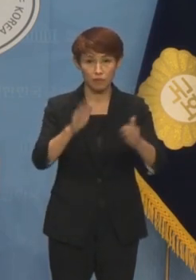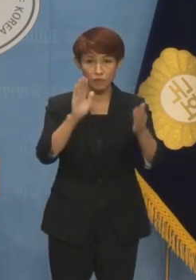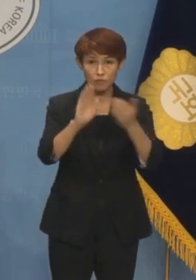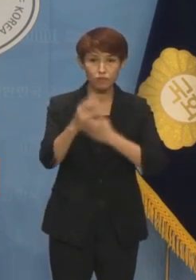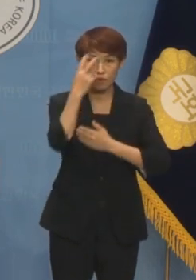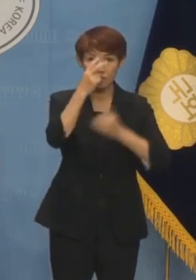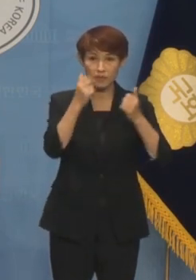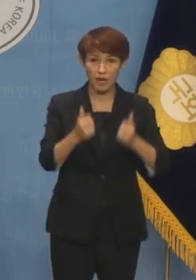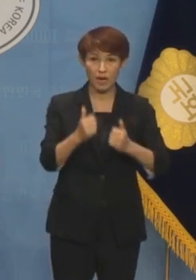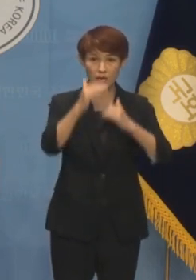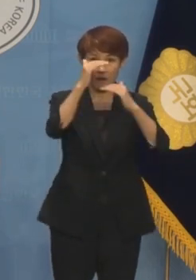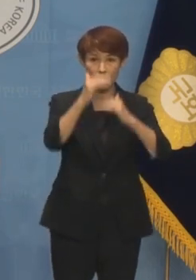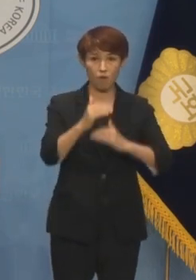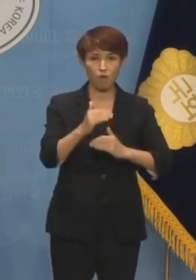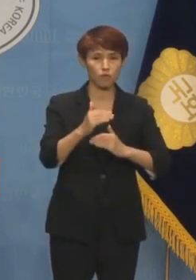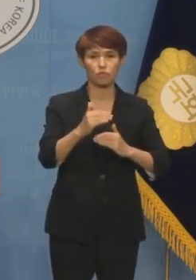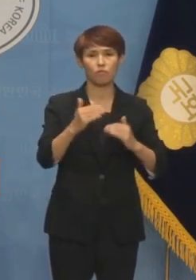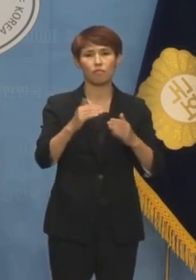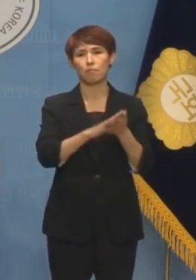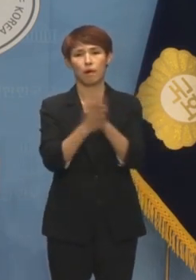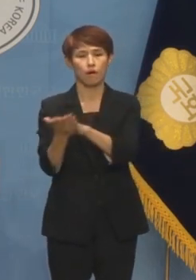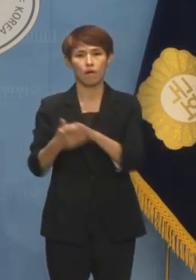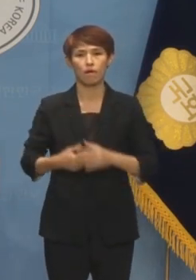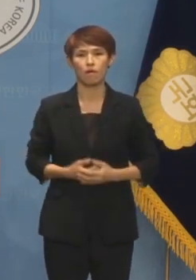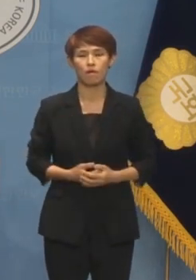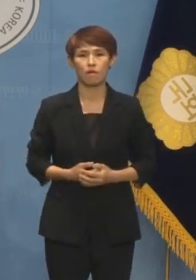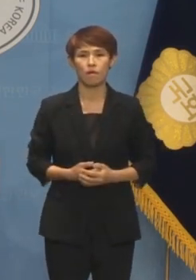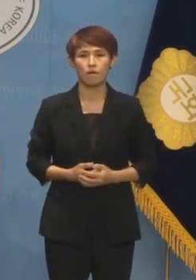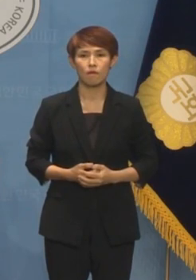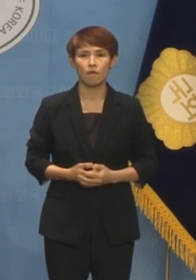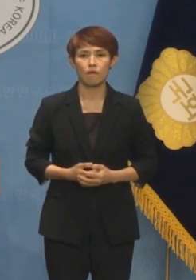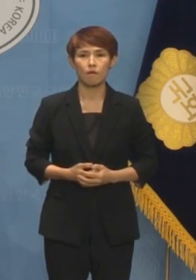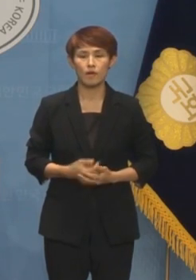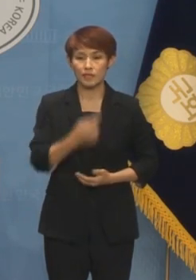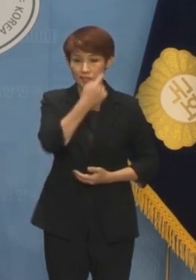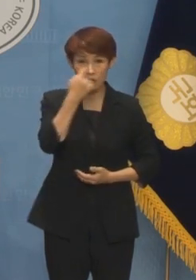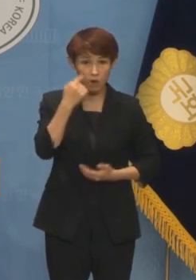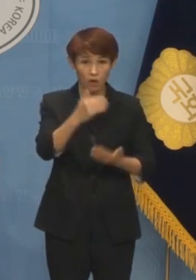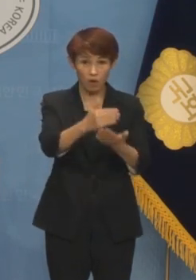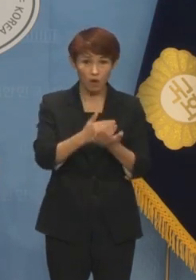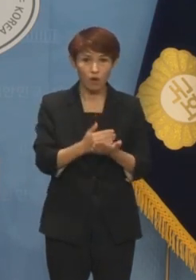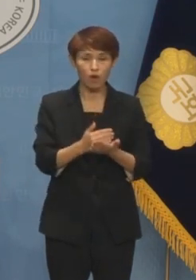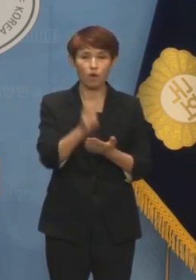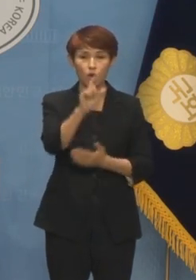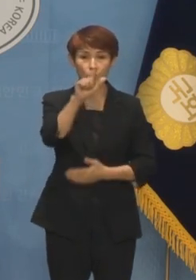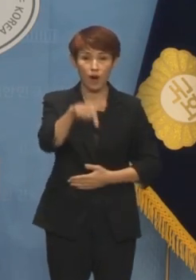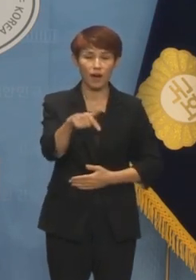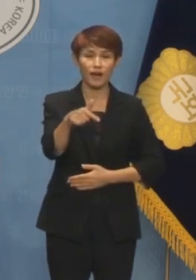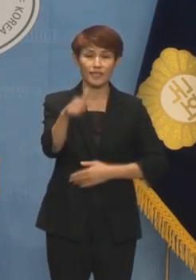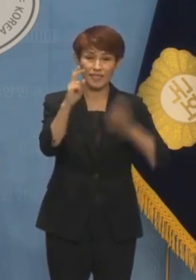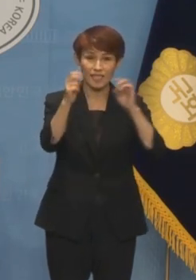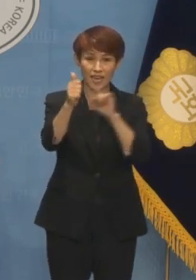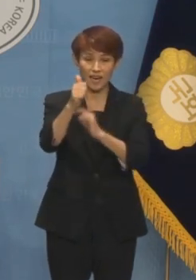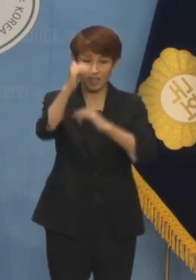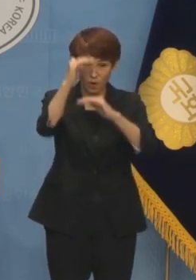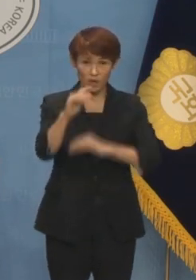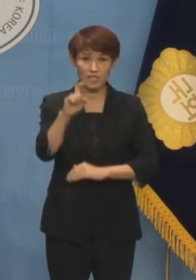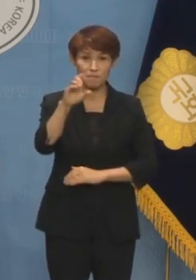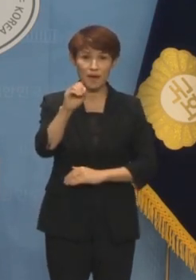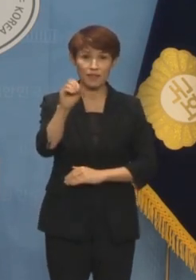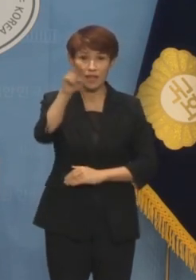주장은 근본적으로 흔들리기 시작합니다. 사실상 유일한 증거였던 곽영욱 전 사장의 진술이 10만